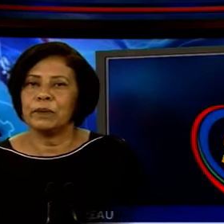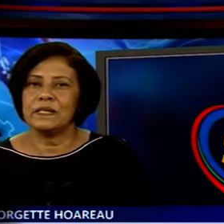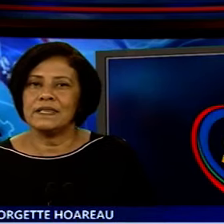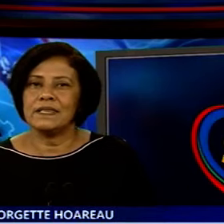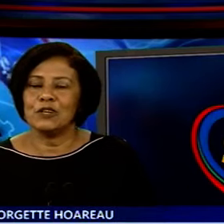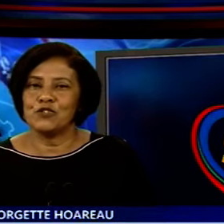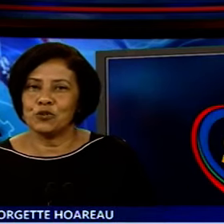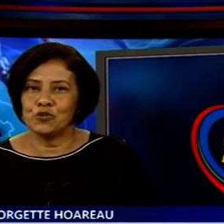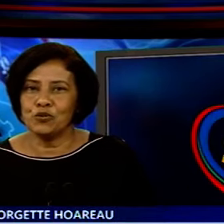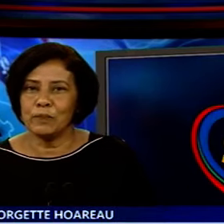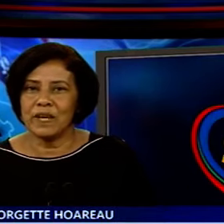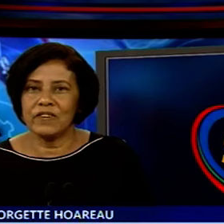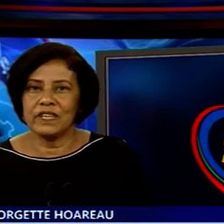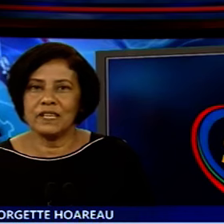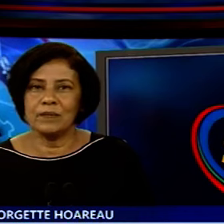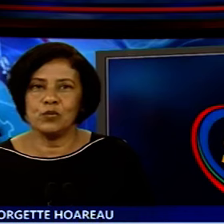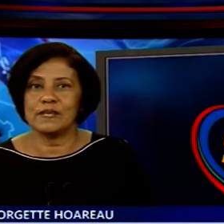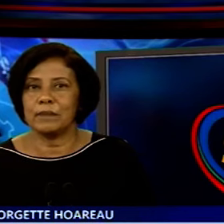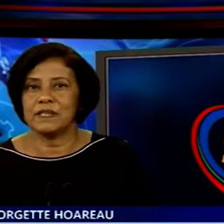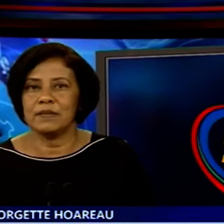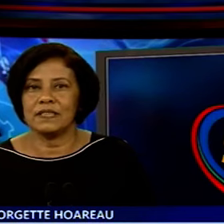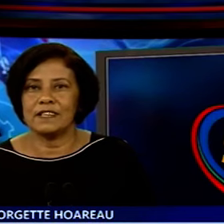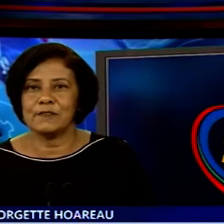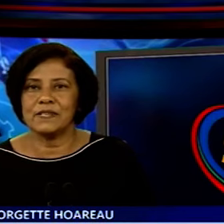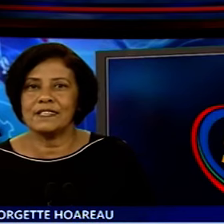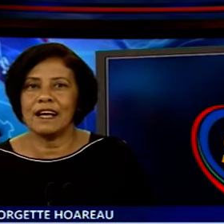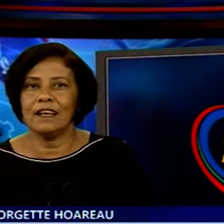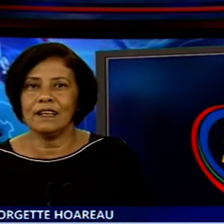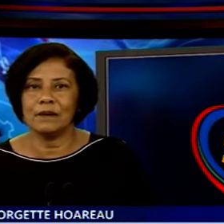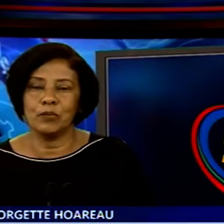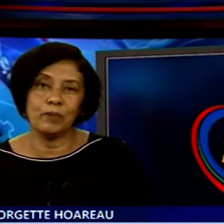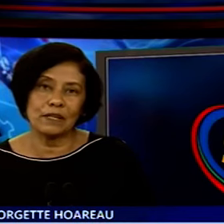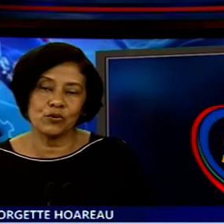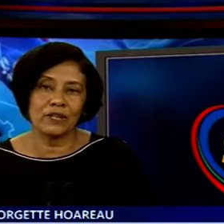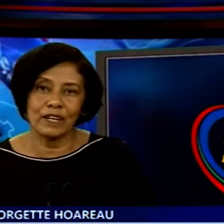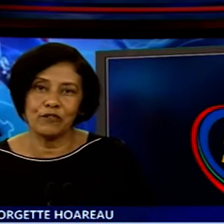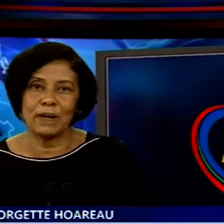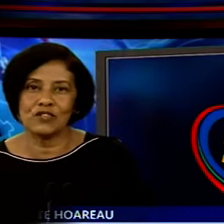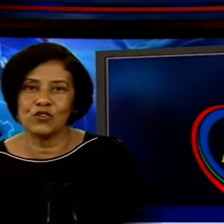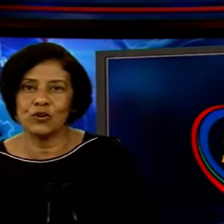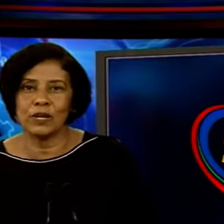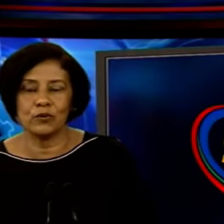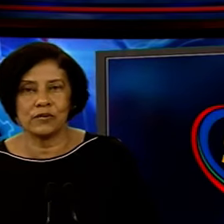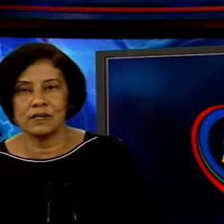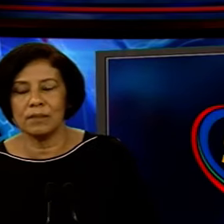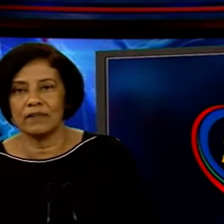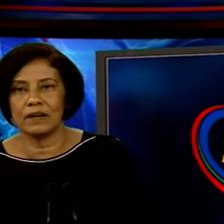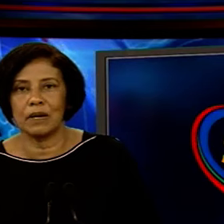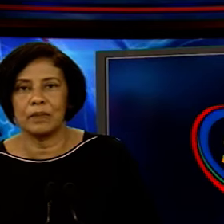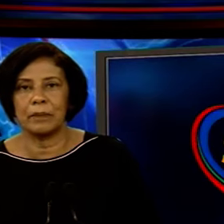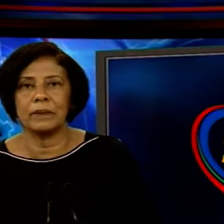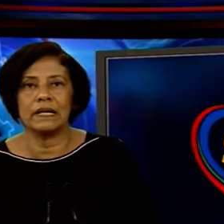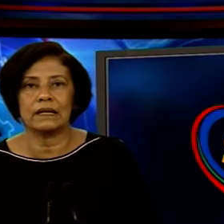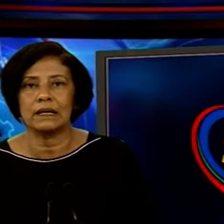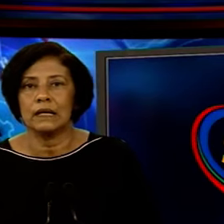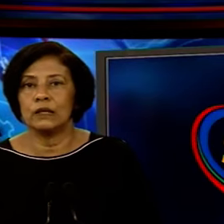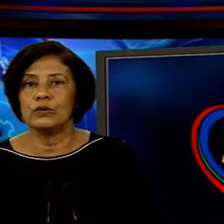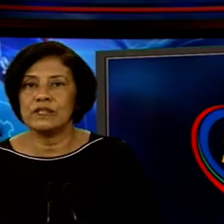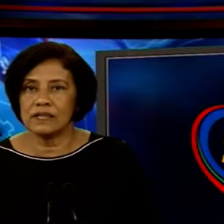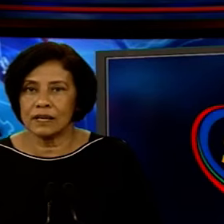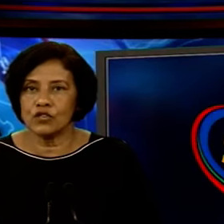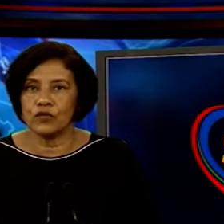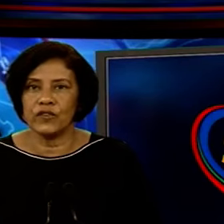Bon après-midi, Zoto, et bienvenue pour ce petit bulletin spécial pour passer autant d'informations qui possible avec même public